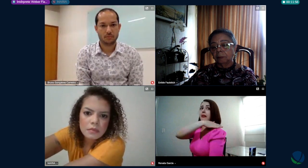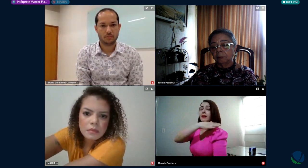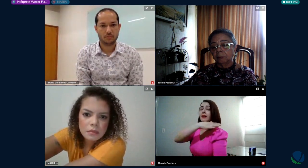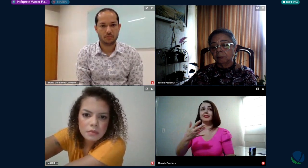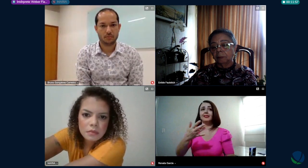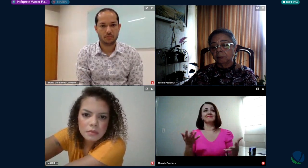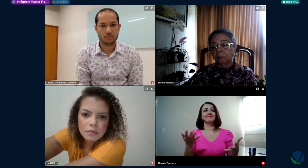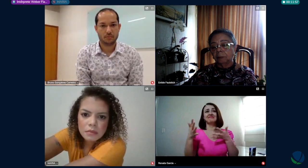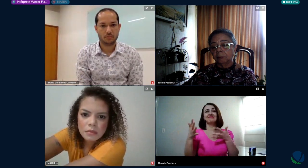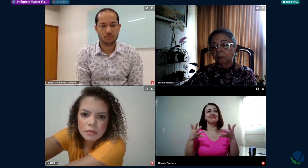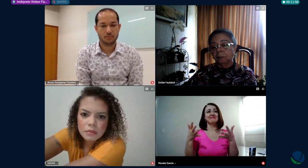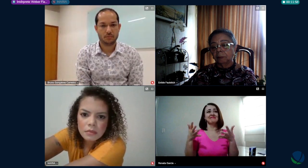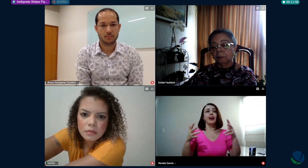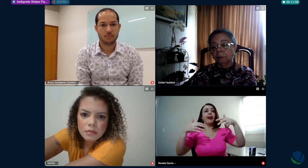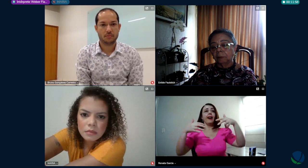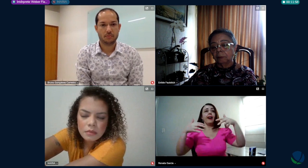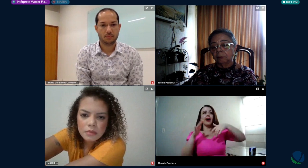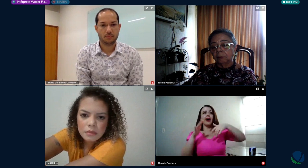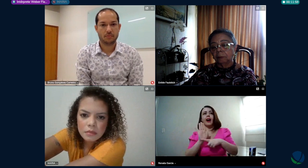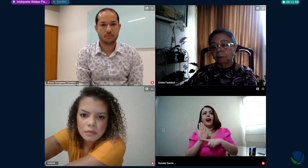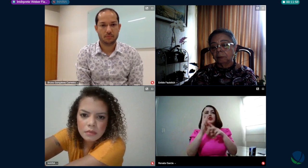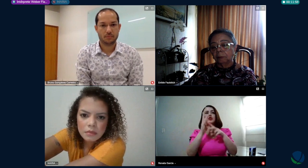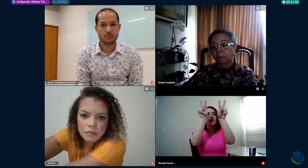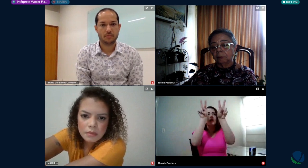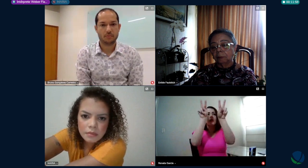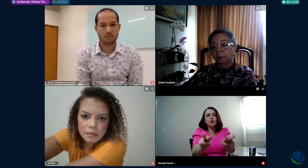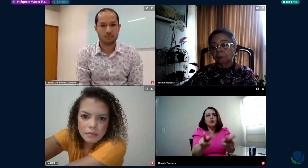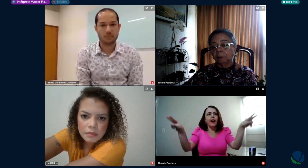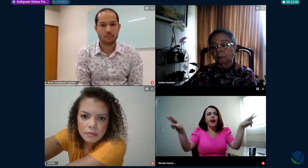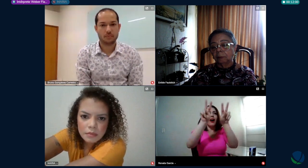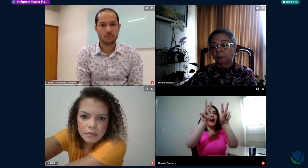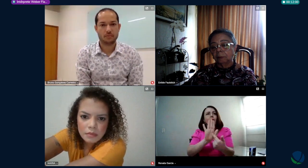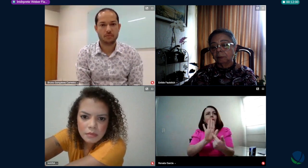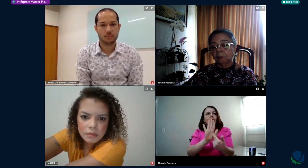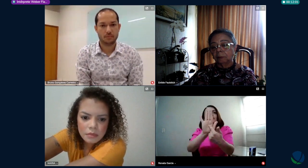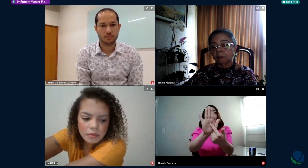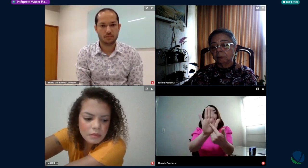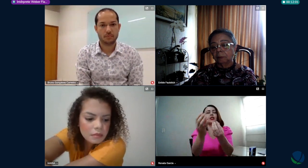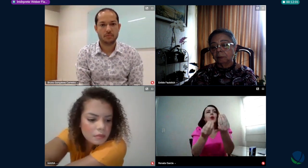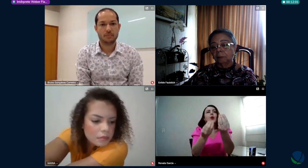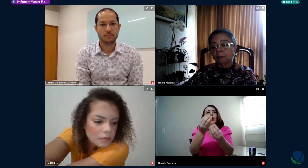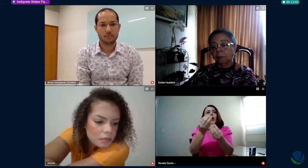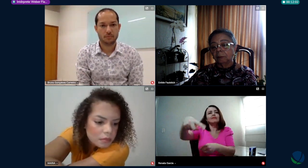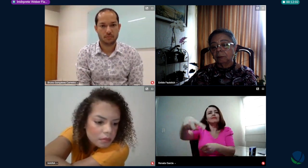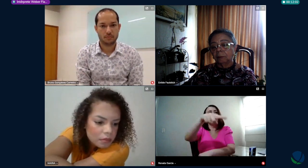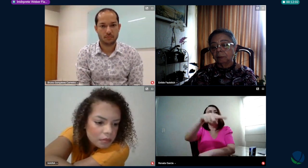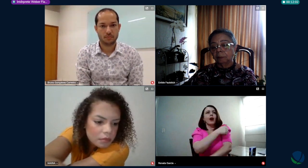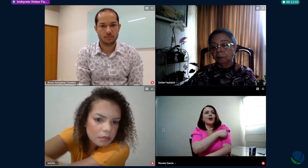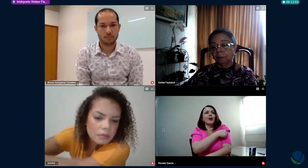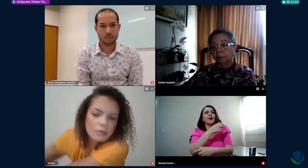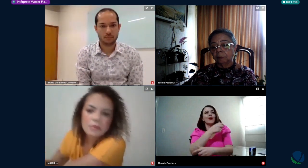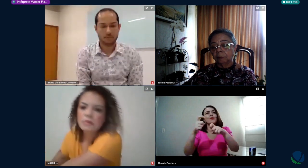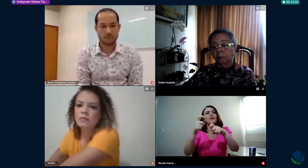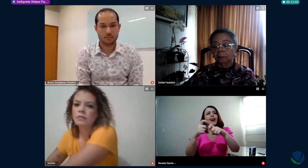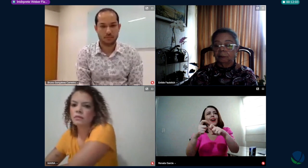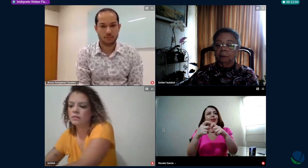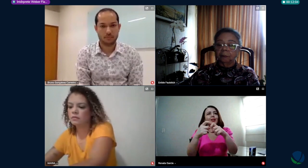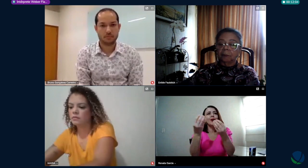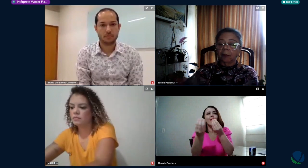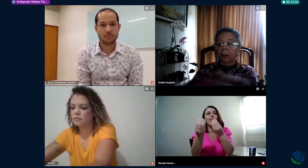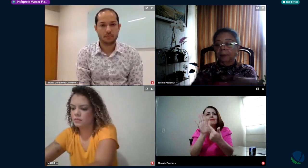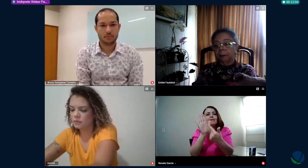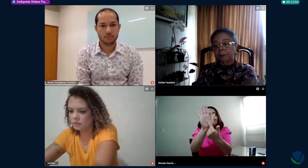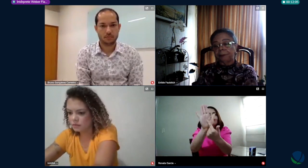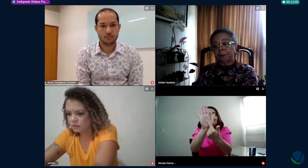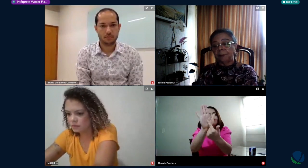E aí, essa configuração de mão, porque se eu for mencionar a escápula de uma outra maneira, não fica legal, não ficaria